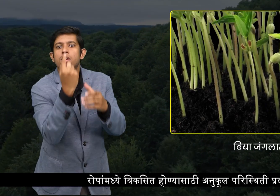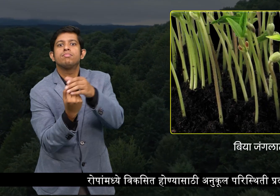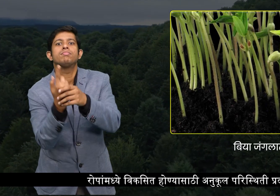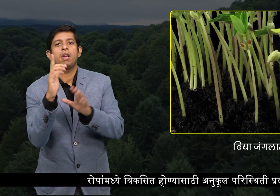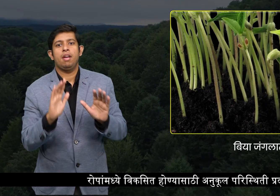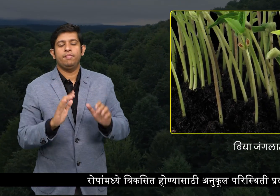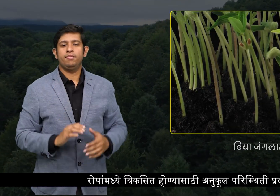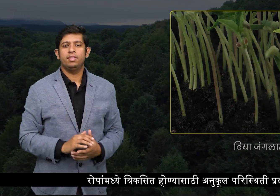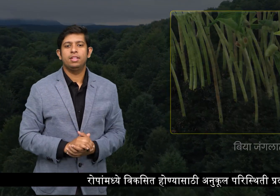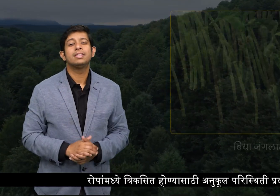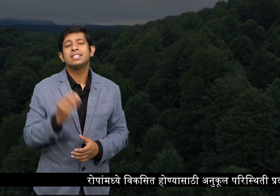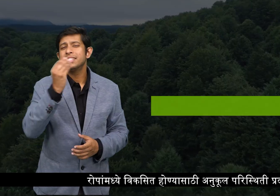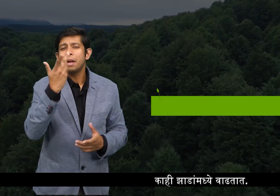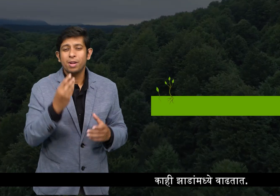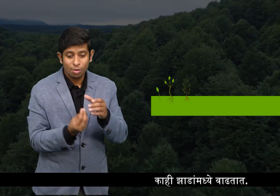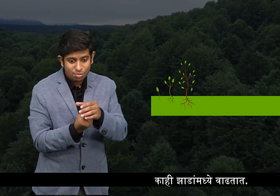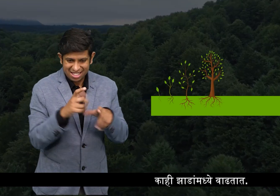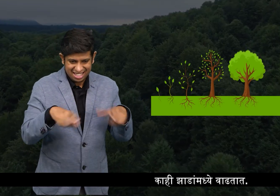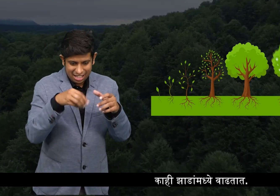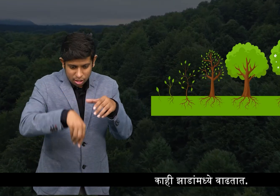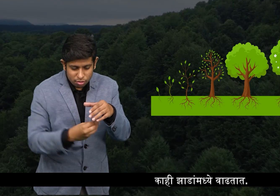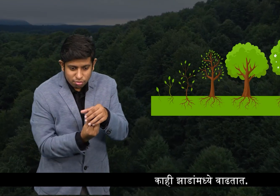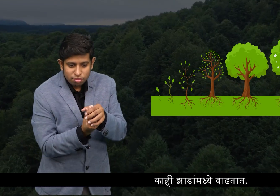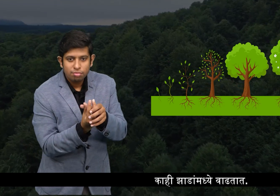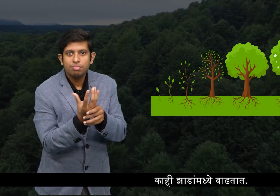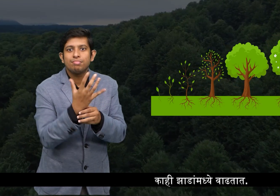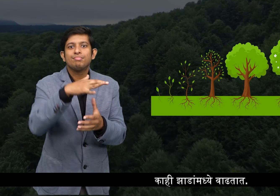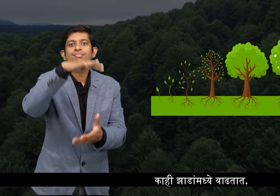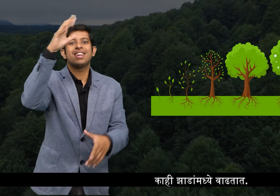करते. काही झाडांमध्ये वाढतात.